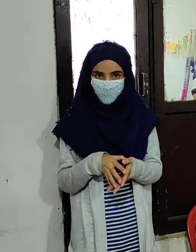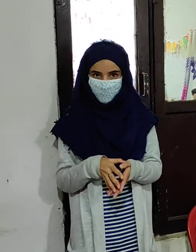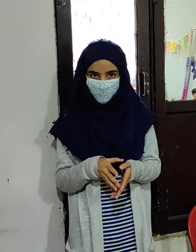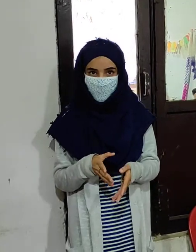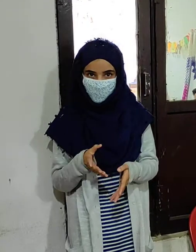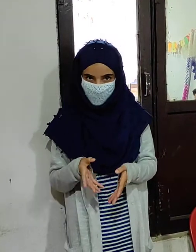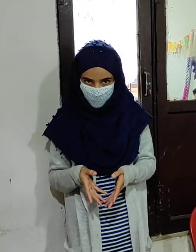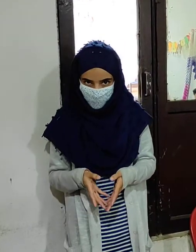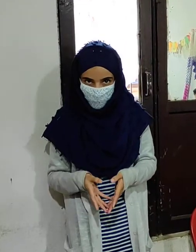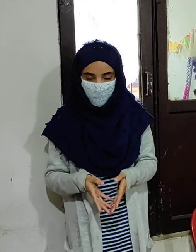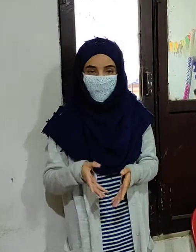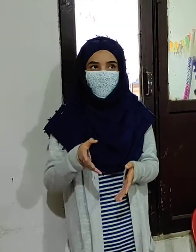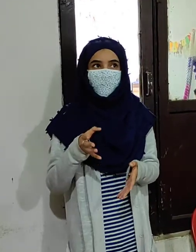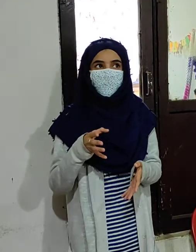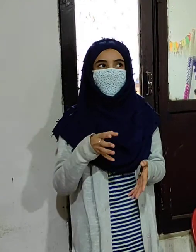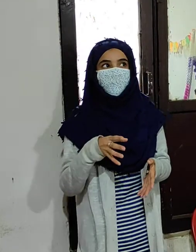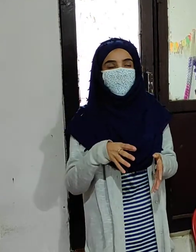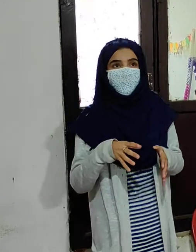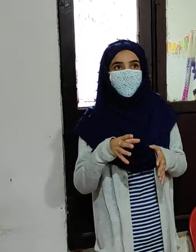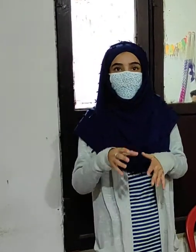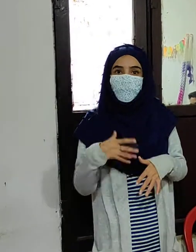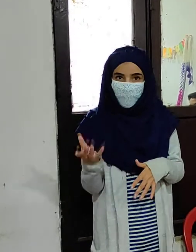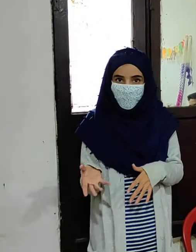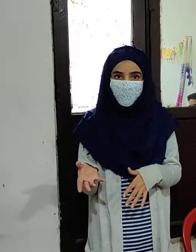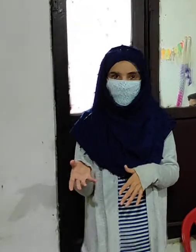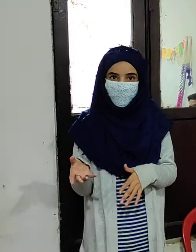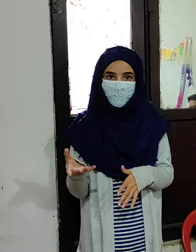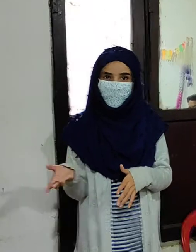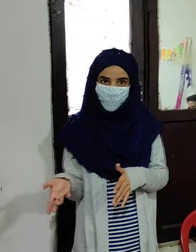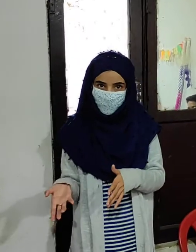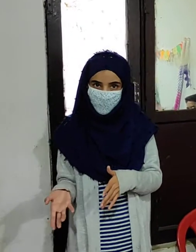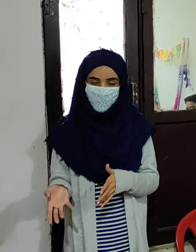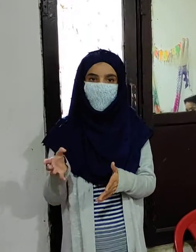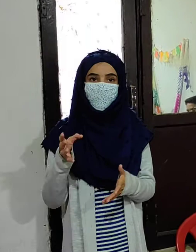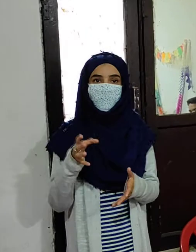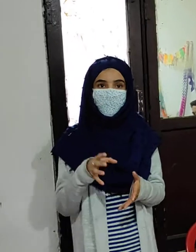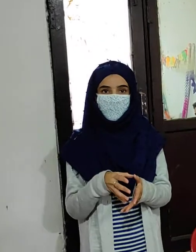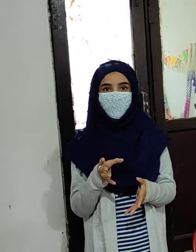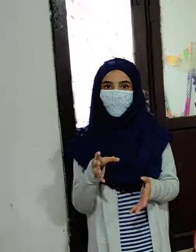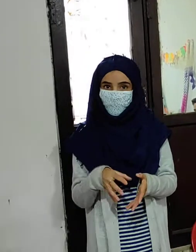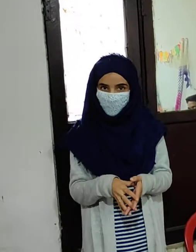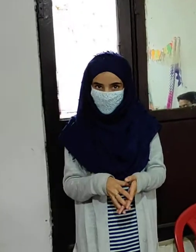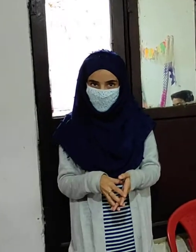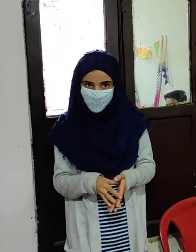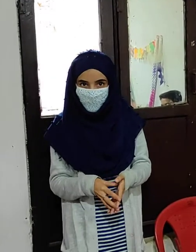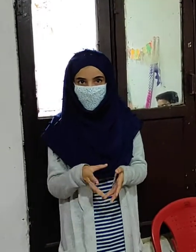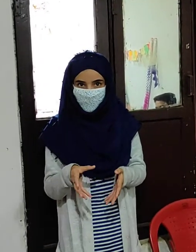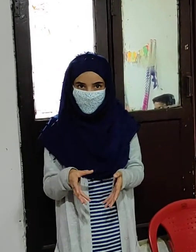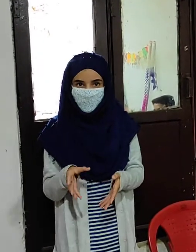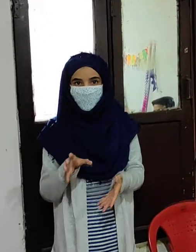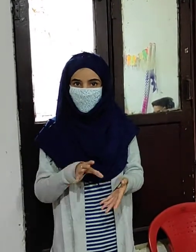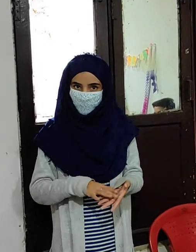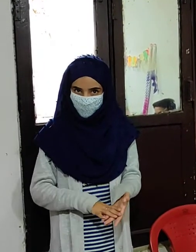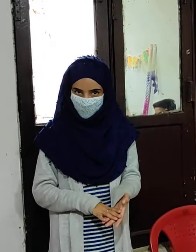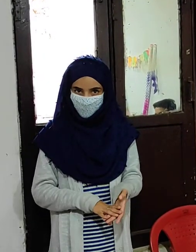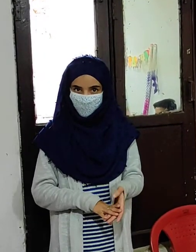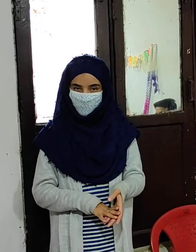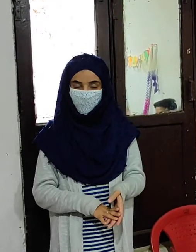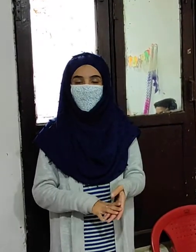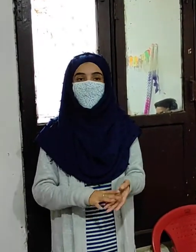करता है हमारे सेल को फ्रॉम मैकेनिकल इंजरी से और बहुत सारे इन्फेक्शन से, वायरसेस से प्रोटेक्ट करता है।